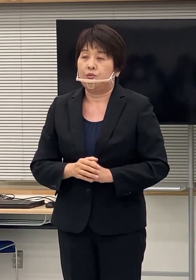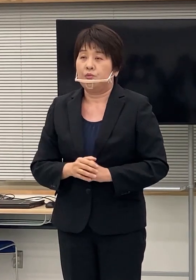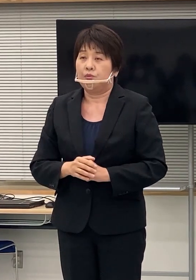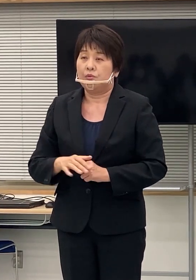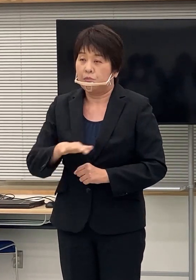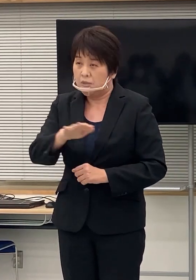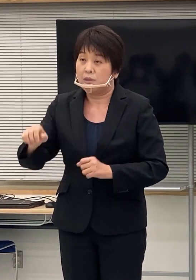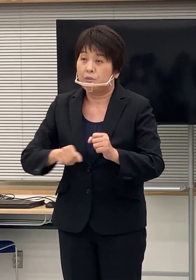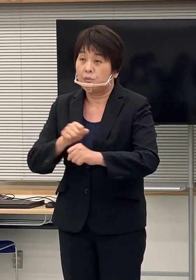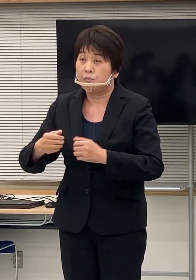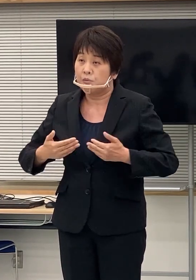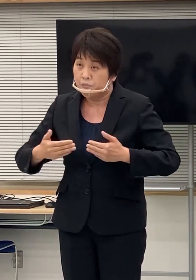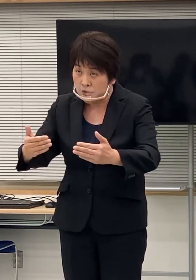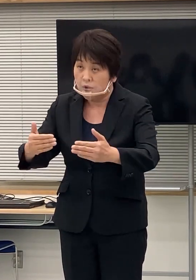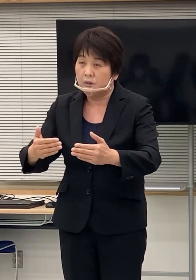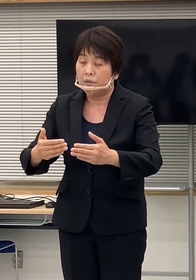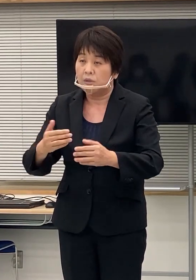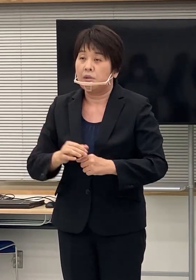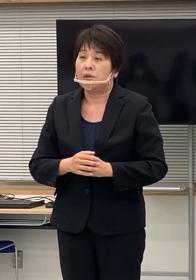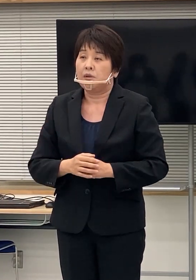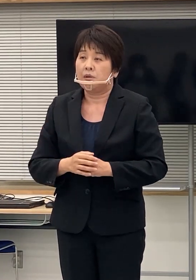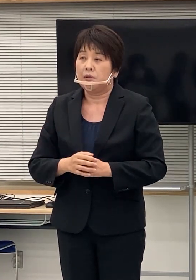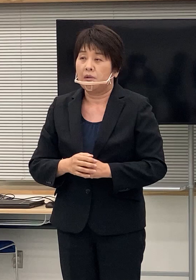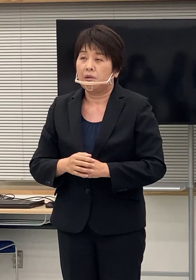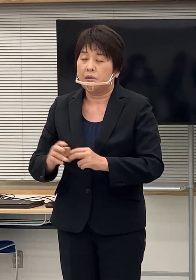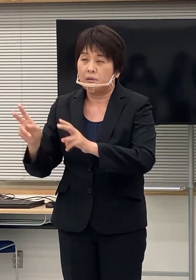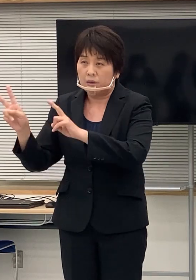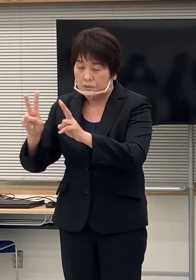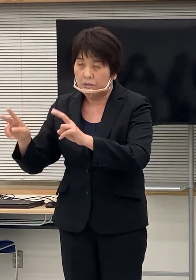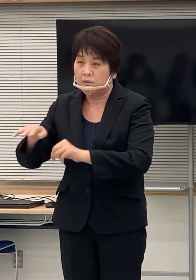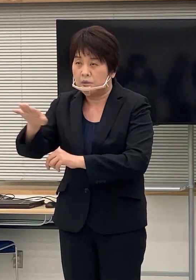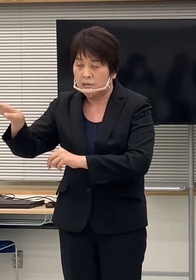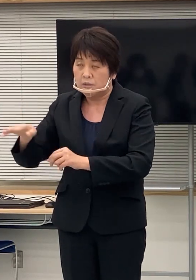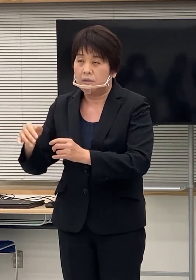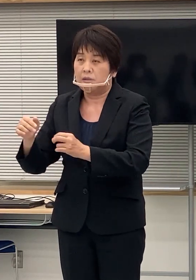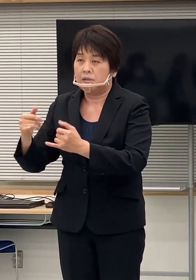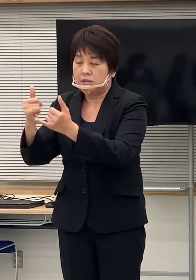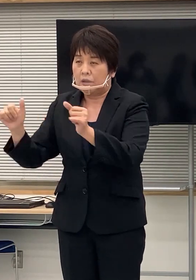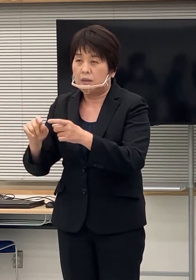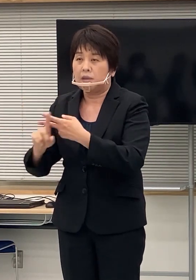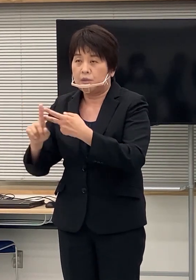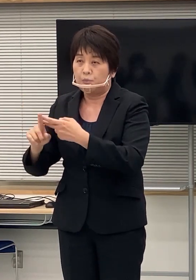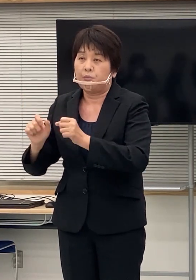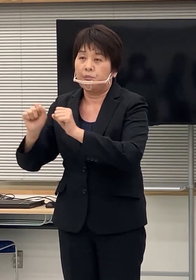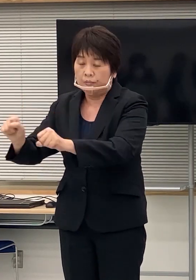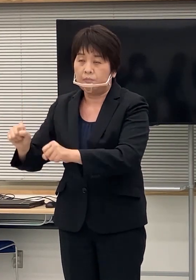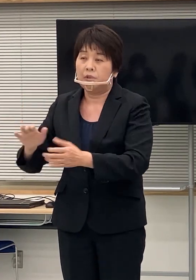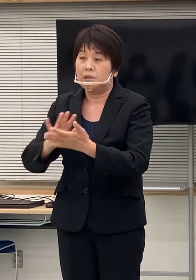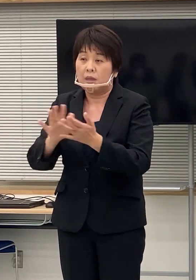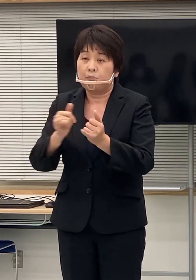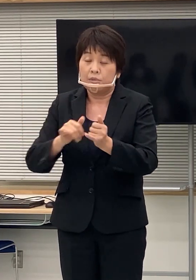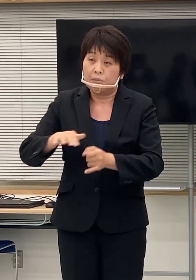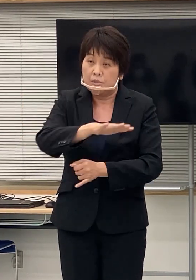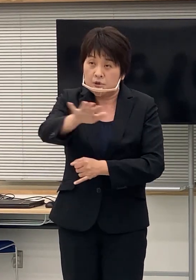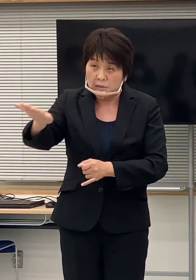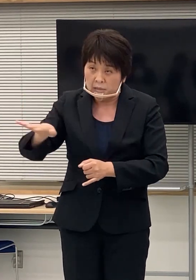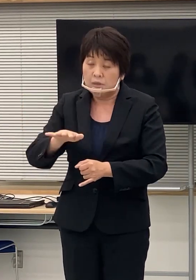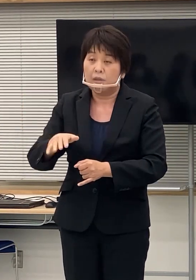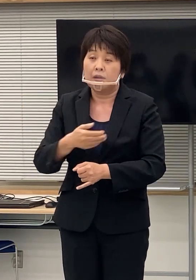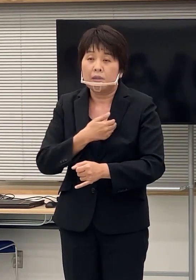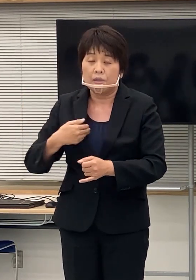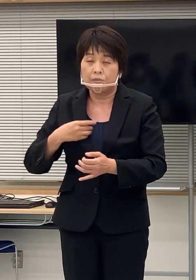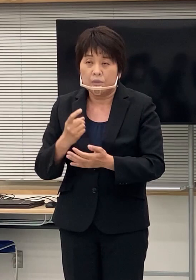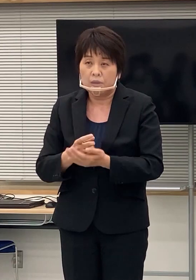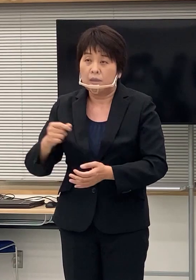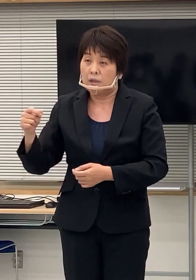なで取り組みを進めることで、より多くの事業者が社会的機能を発揮をし、県民の皆さんが可能な限